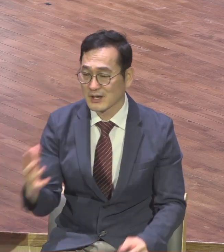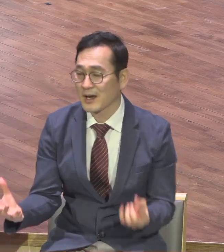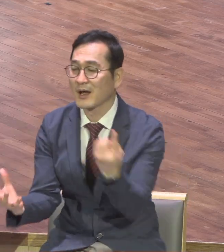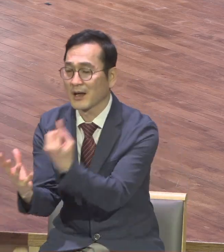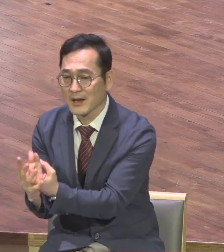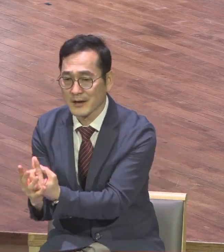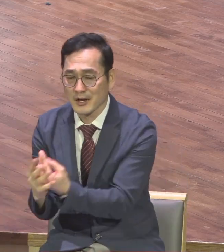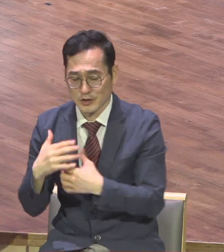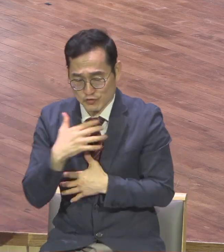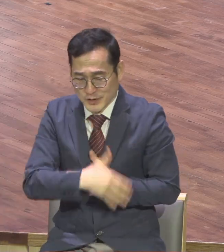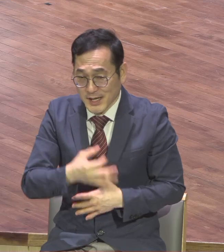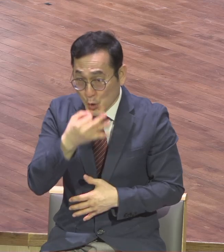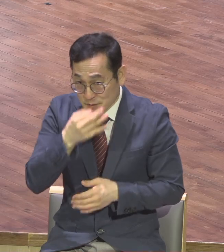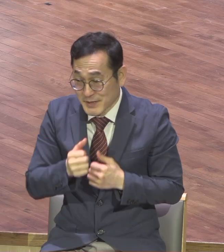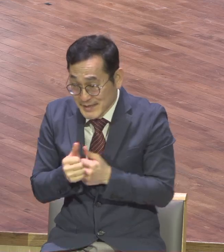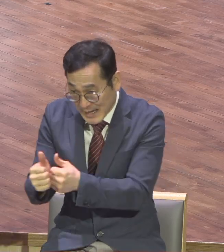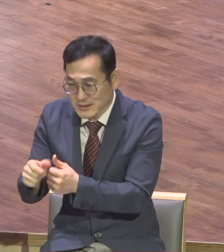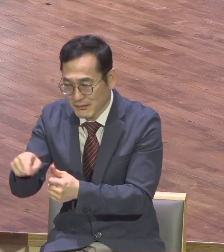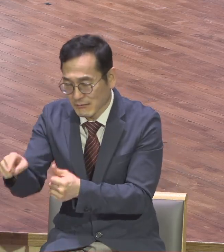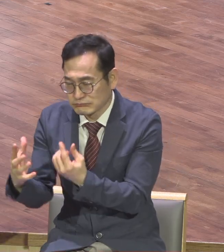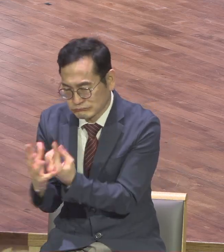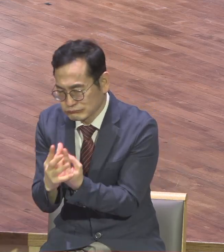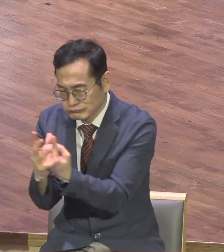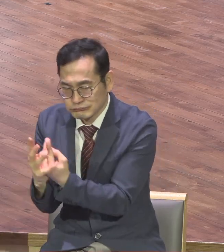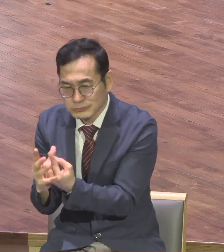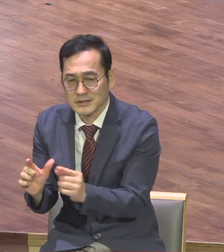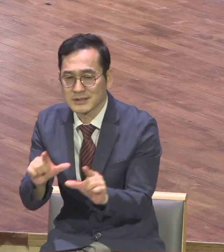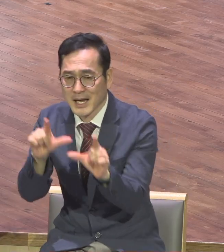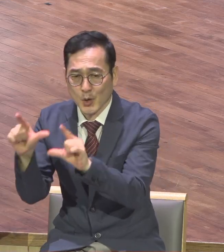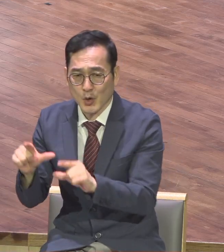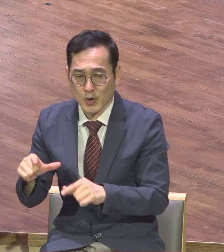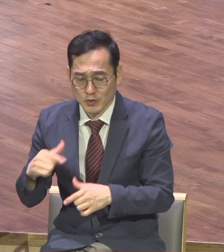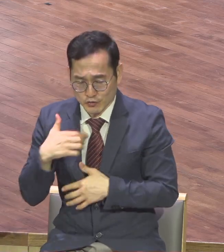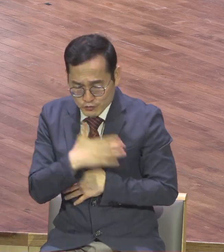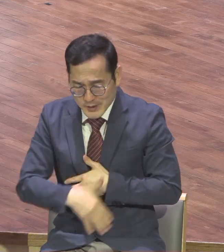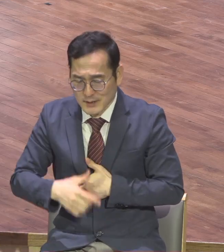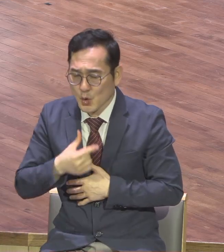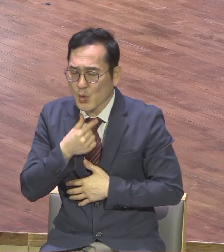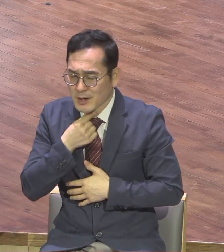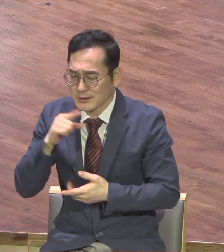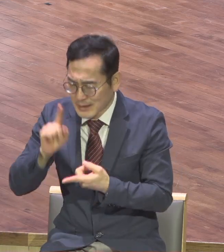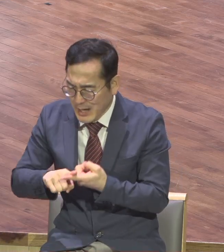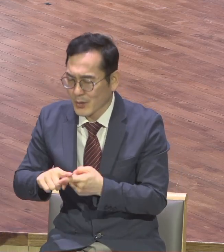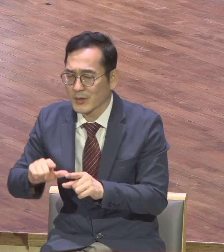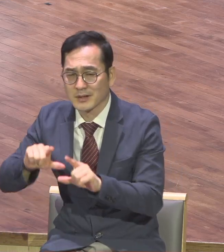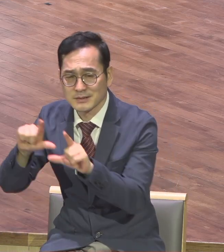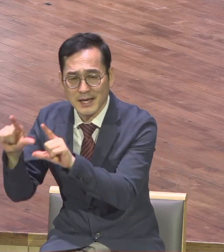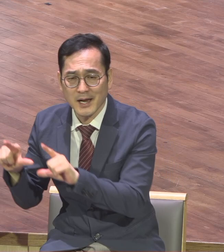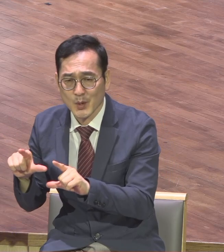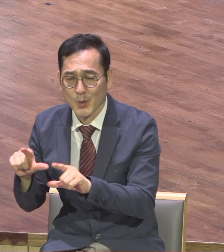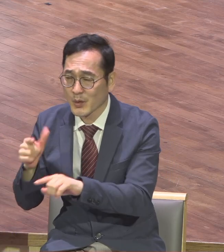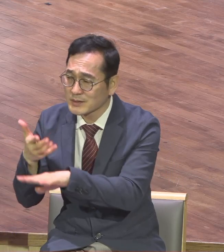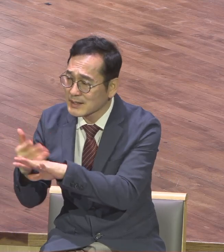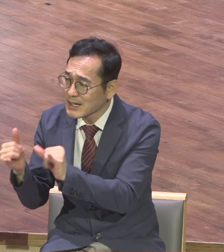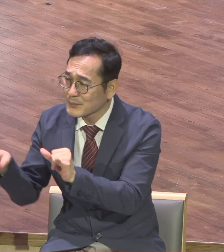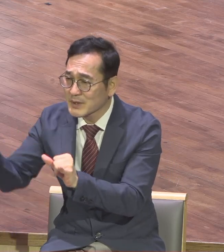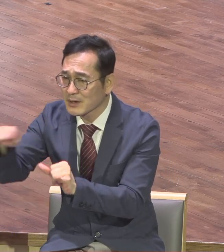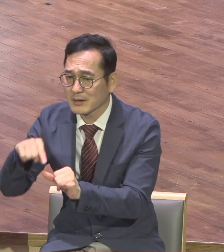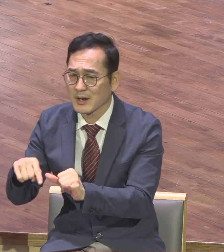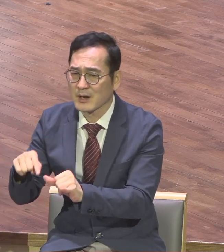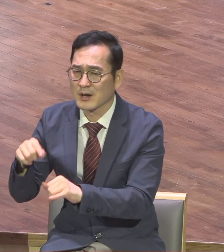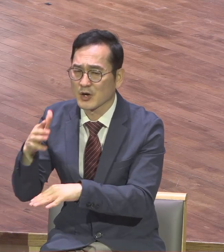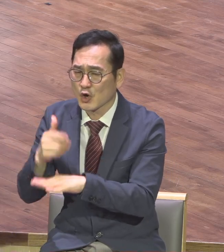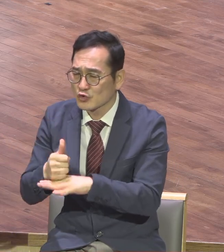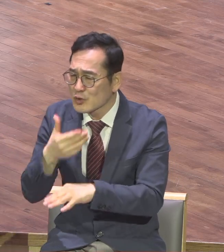우리 육체의 욕심을 따라 지내며 육체와 마음에 원하는 것을 하여 다른 이들과 같이 본질상